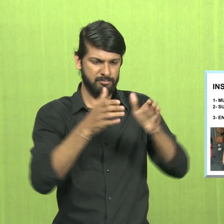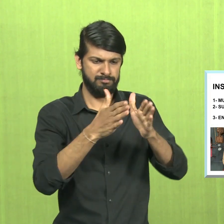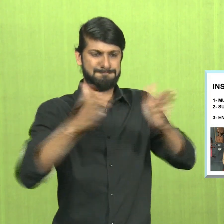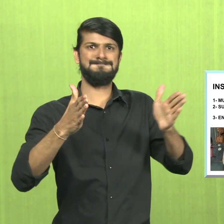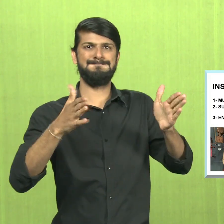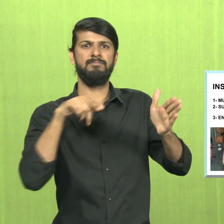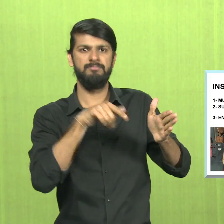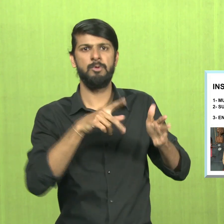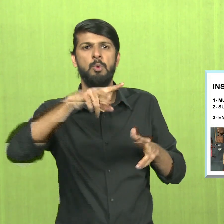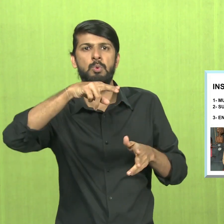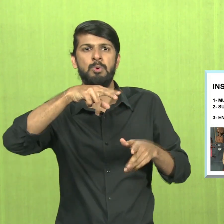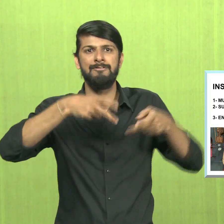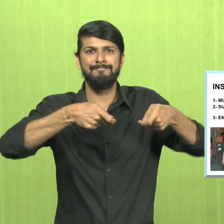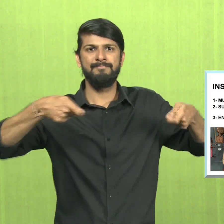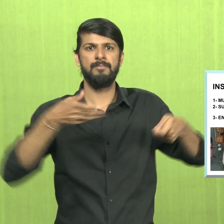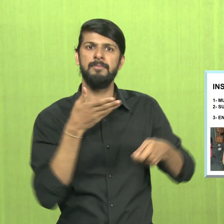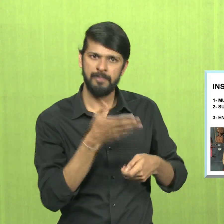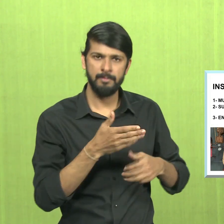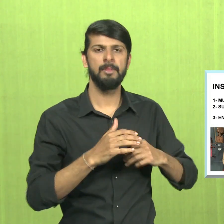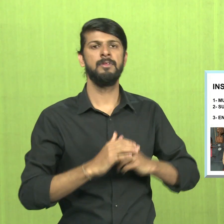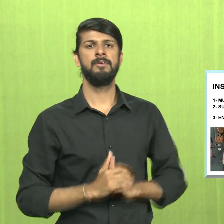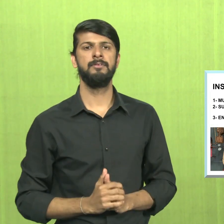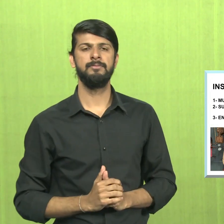कि संजीव सफेद इंजीनियरिंग इंस्ट्रूमेंट्स